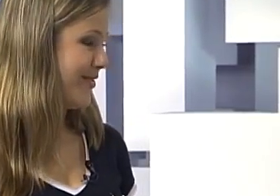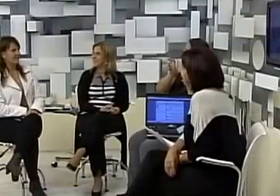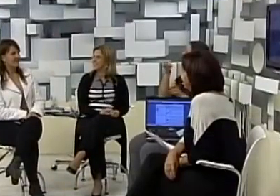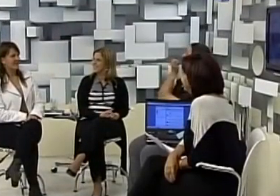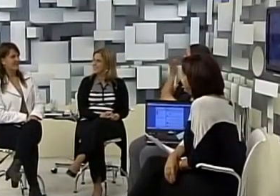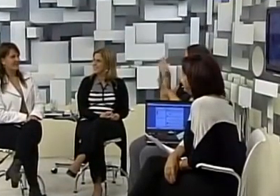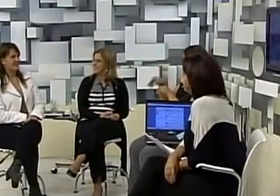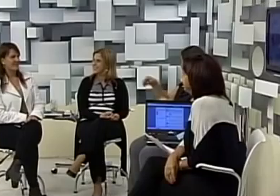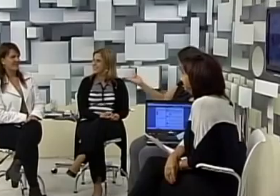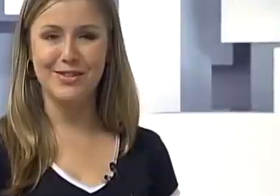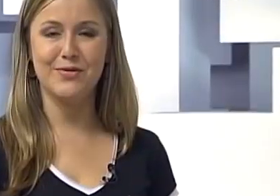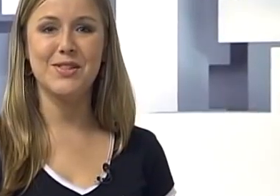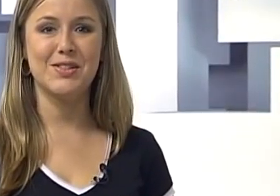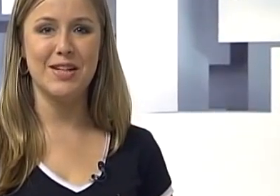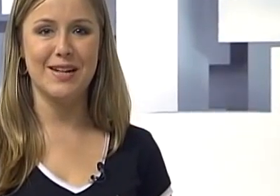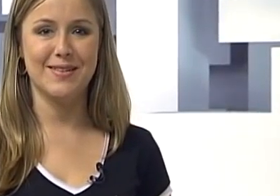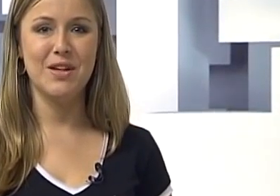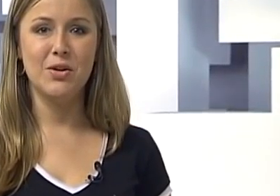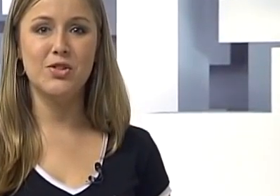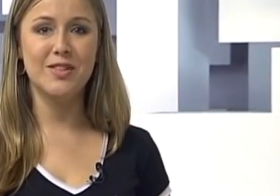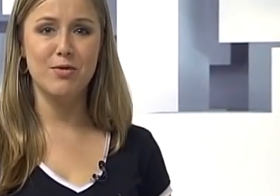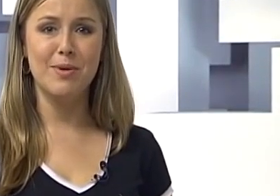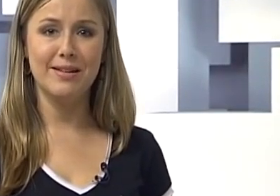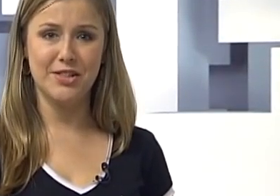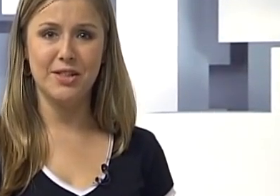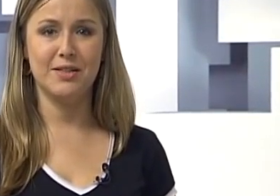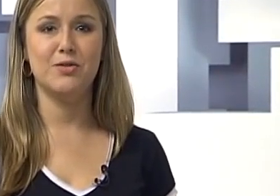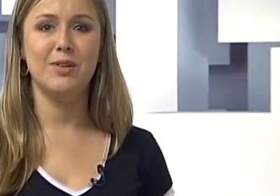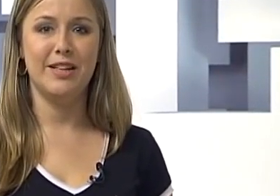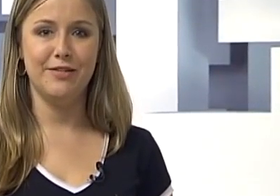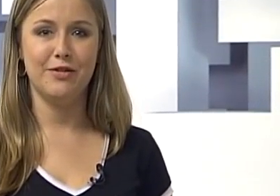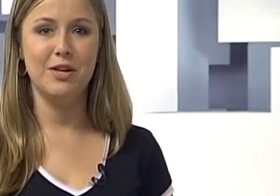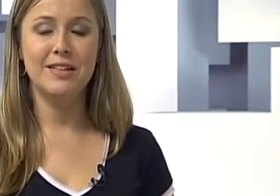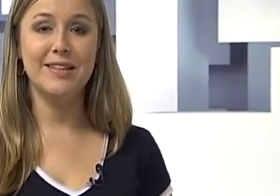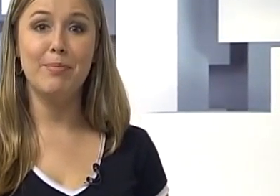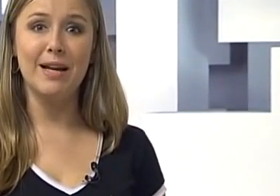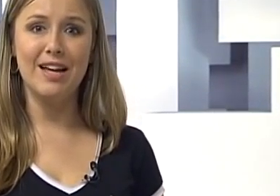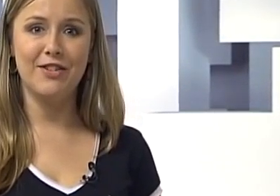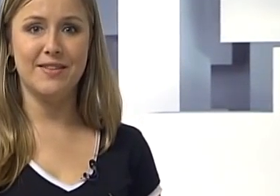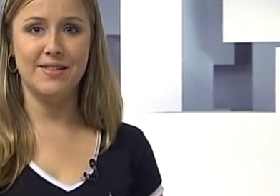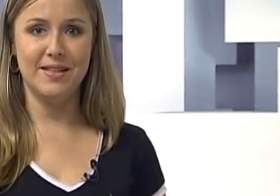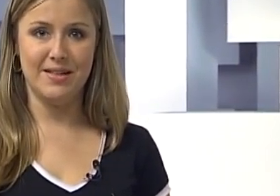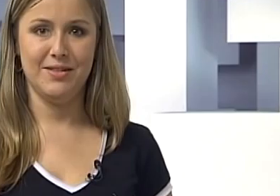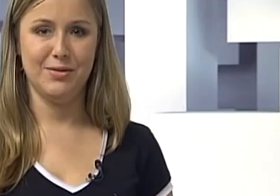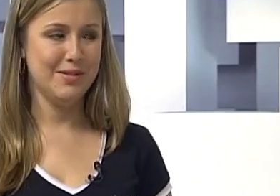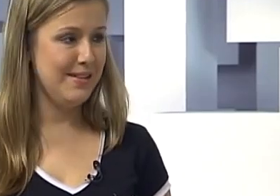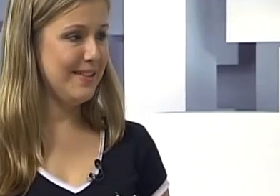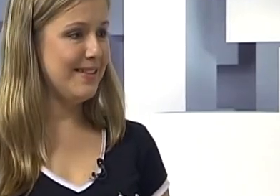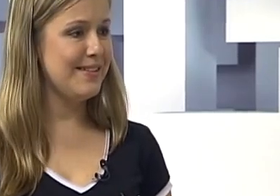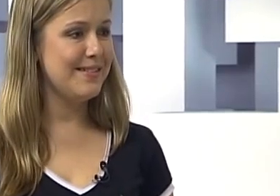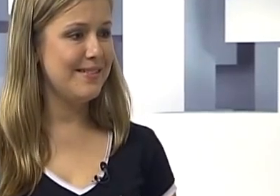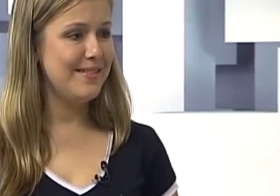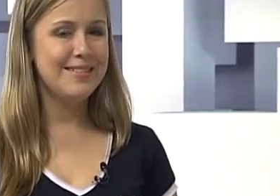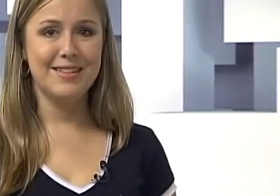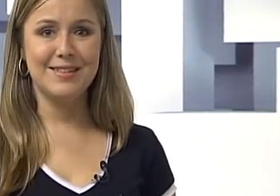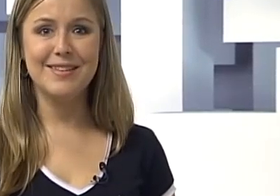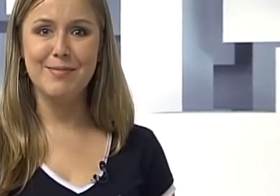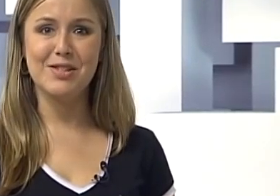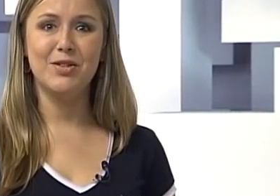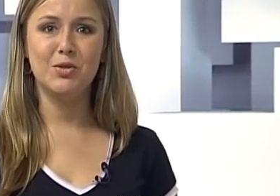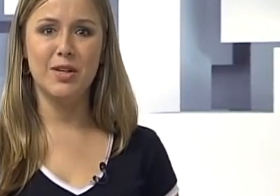noite às convidadas e boa noite você de casa. Hoje eu trago uma dica de um livro que é Palavra Tem Segredo. Aqui na minha mão, enquanto a Mariana fala eu vou